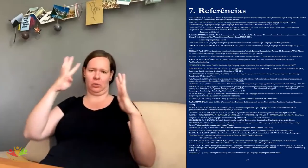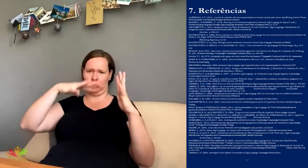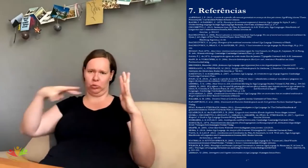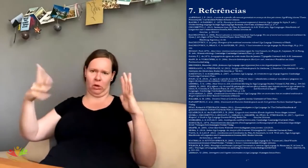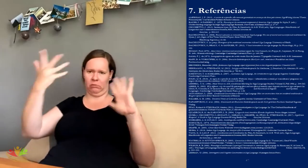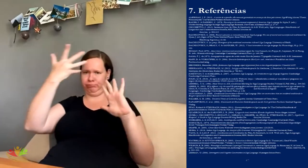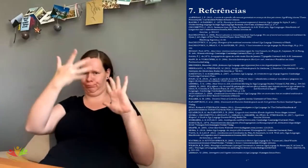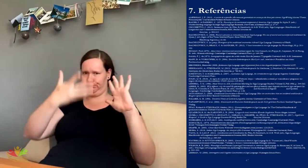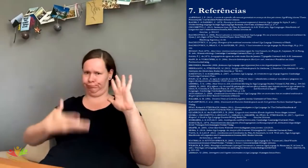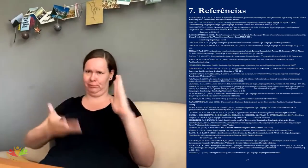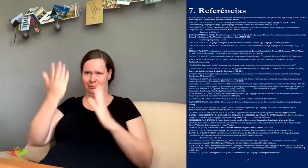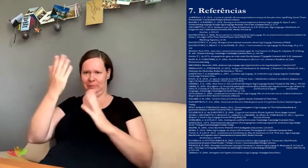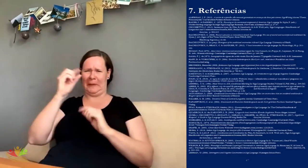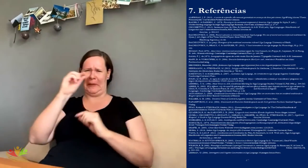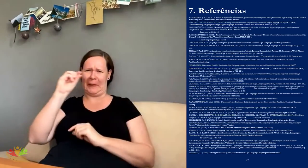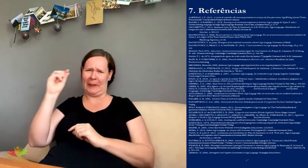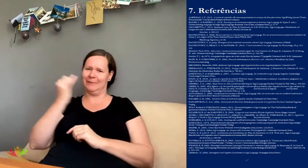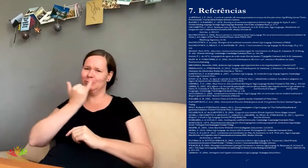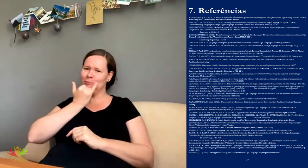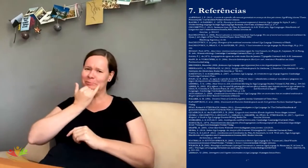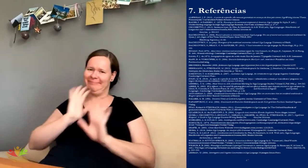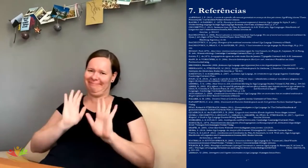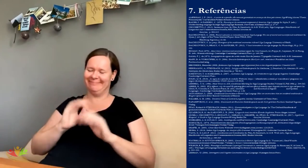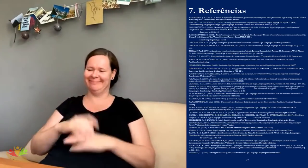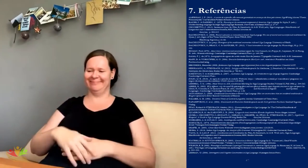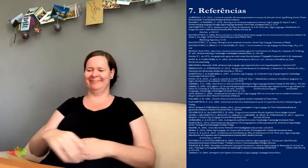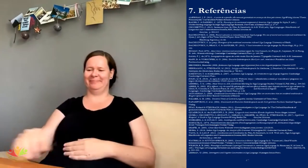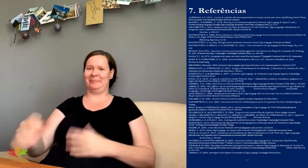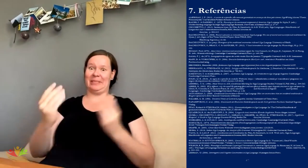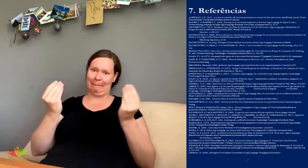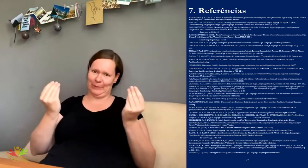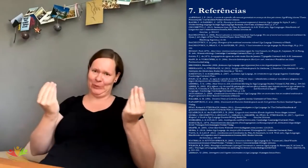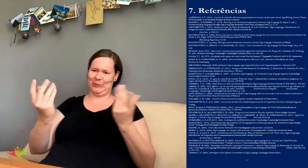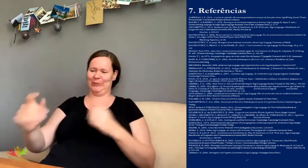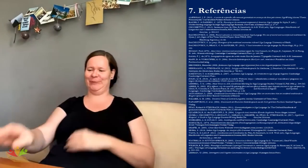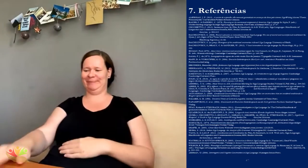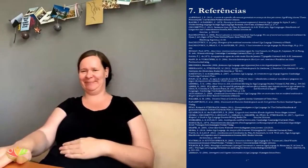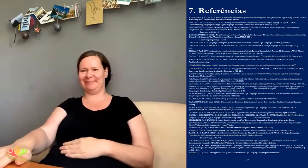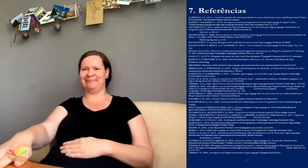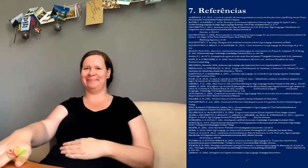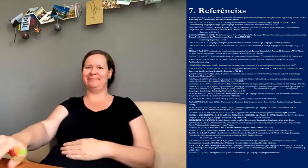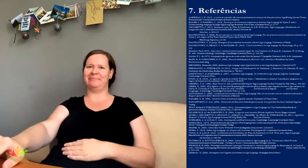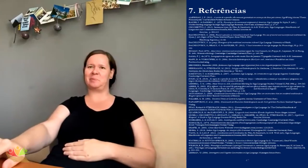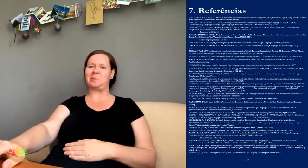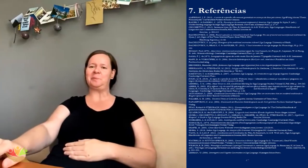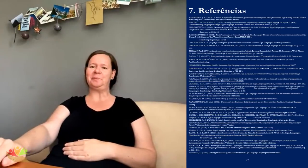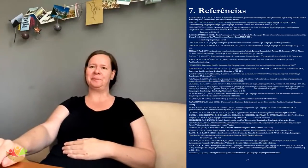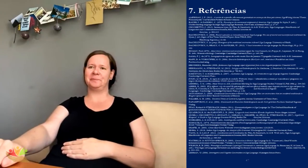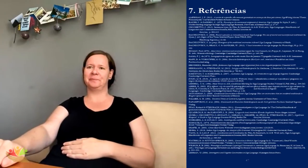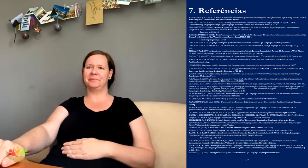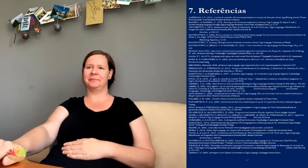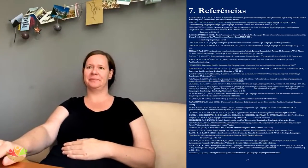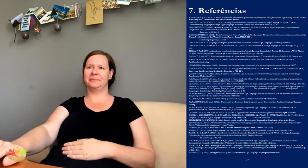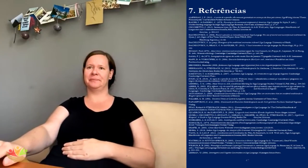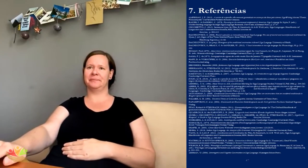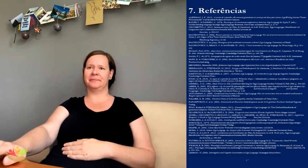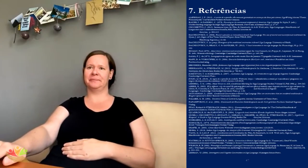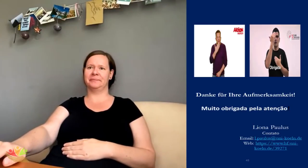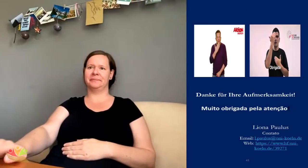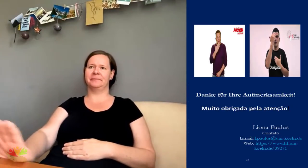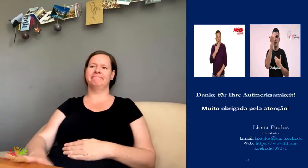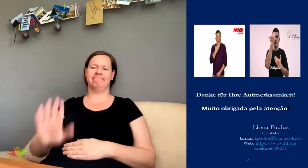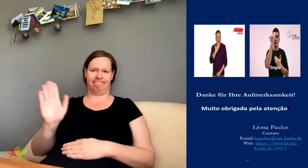Aqui está a minha lista de referências. Desculpa a letra muito pequenininha, mas é porque realmente são muitas referências.